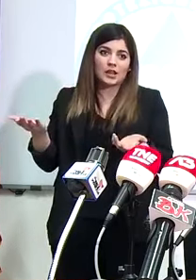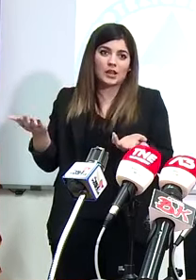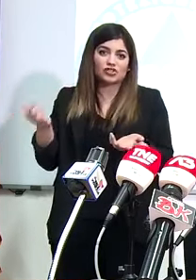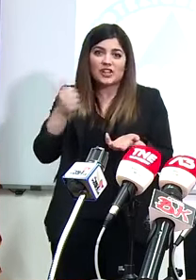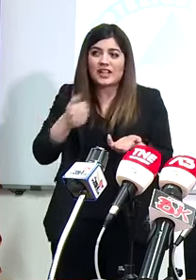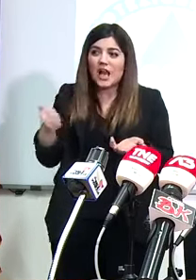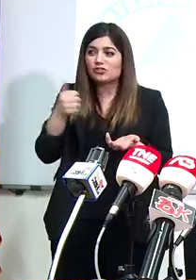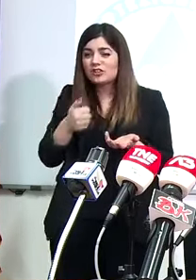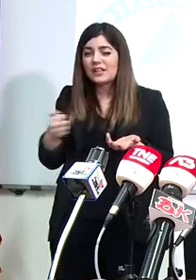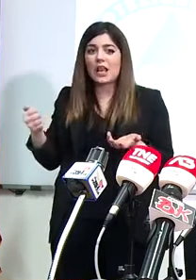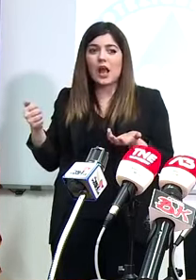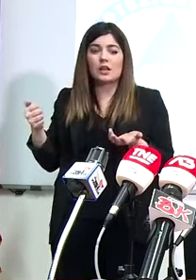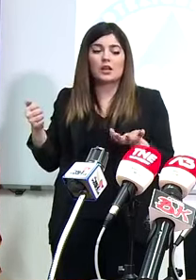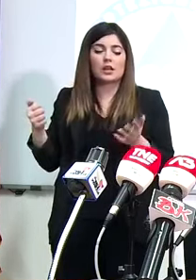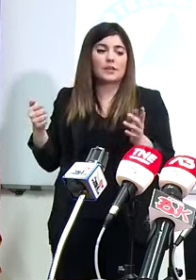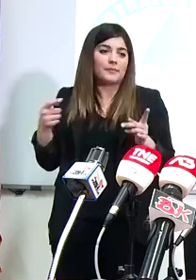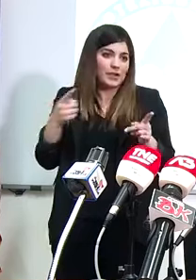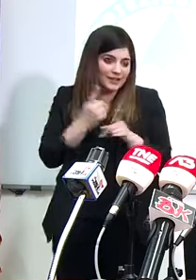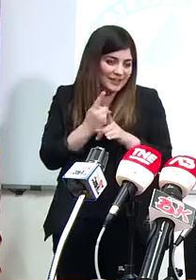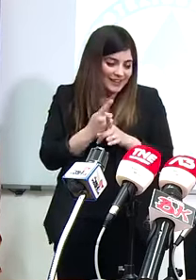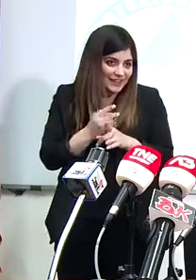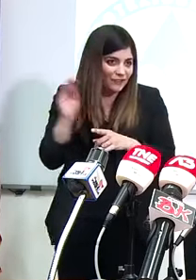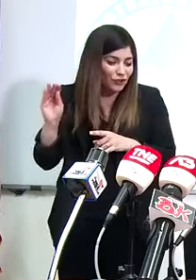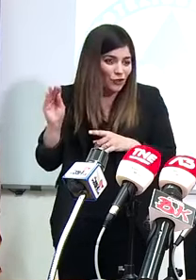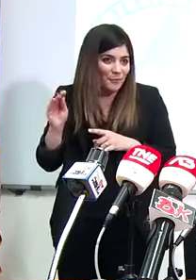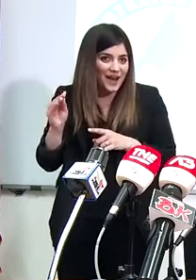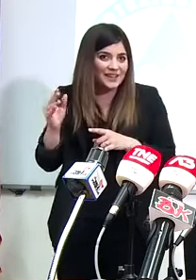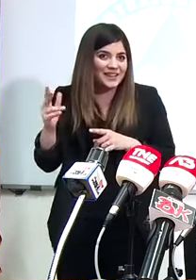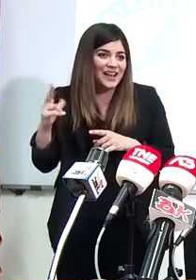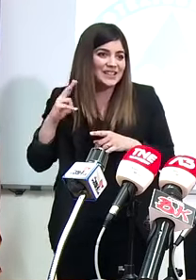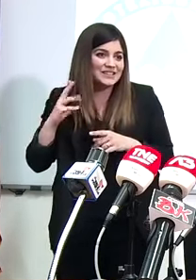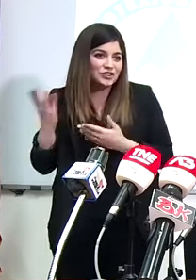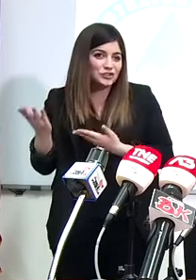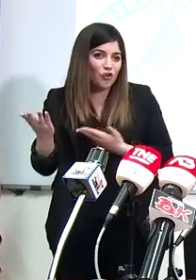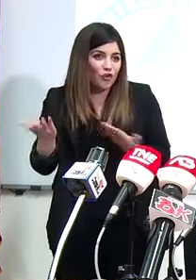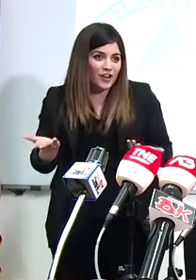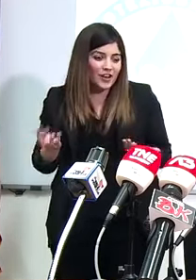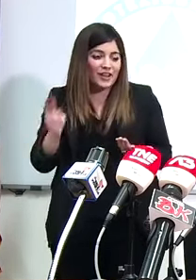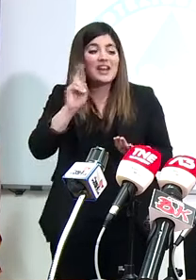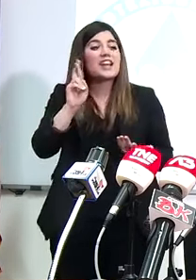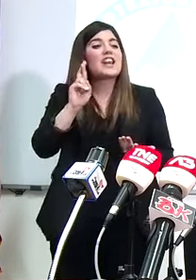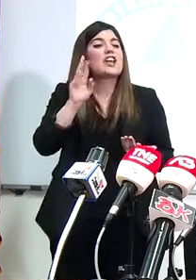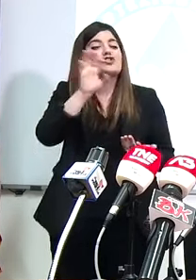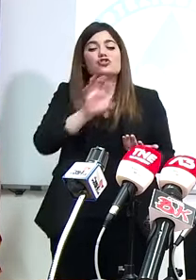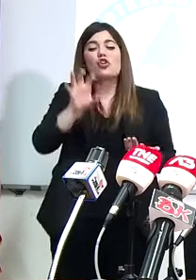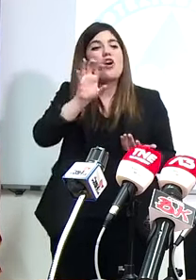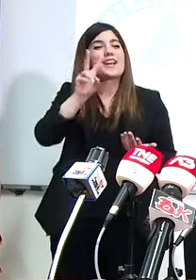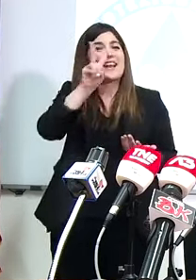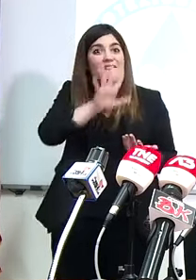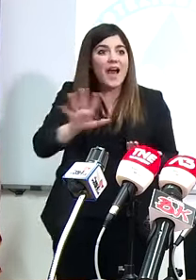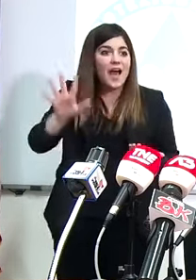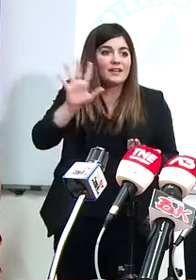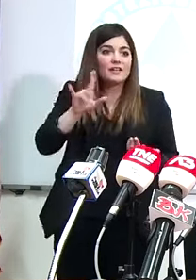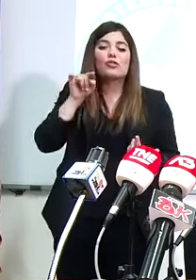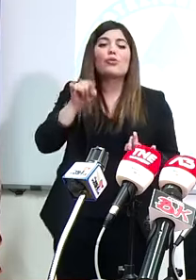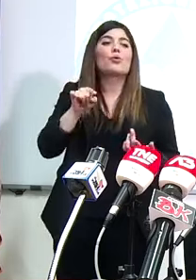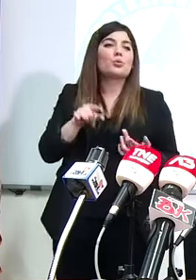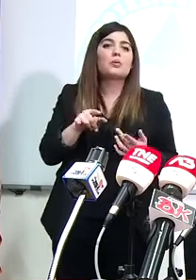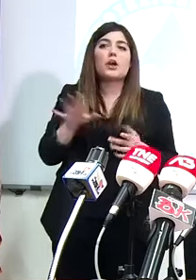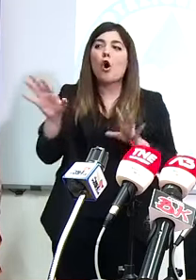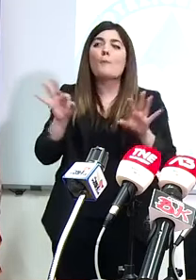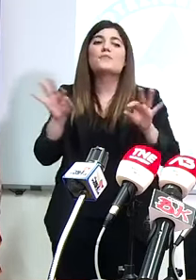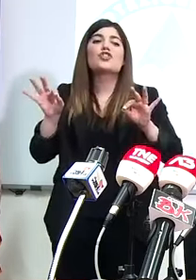a questo signore perché la regione veneto non ha opzionato nulla non ha scritto nulla di cosa stiamo